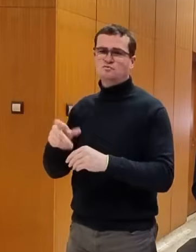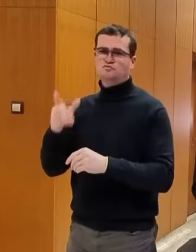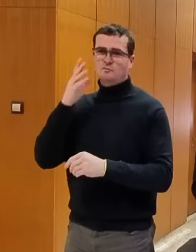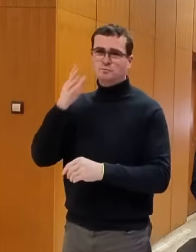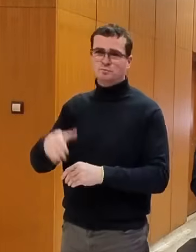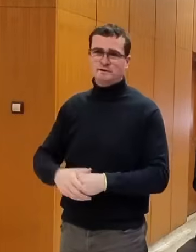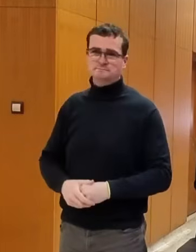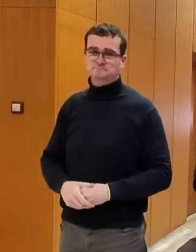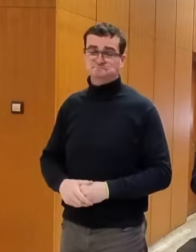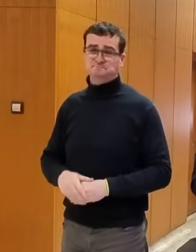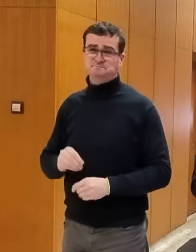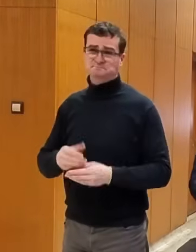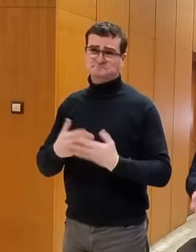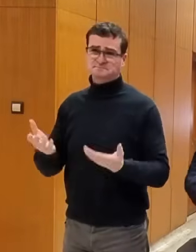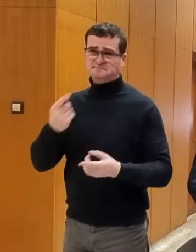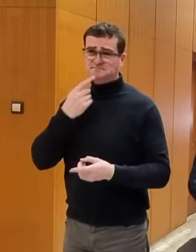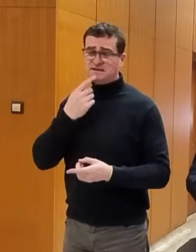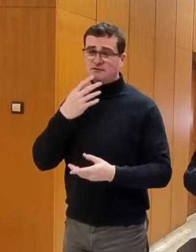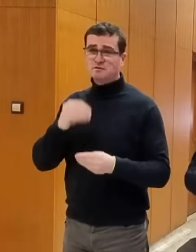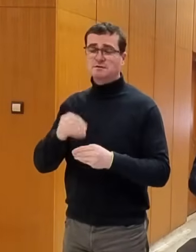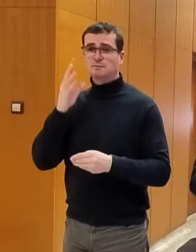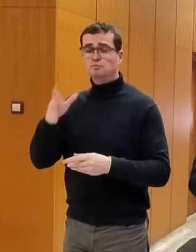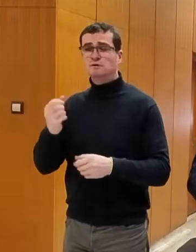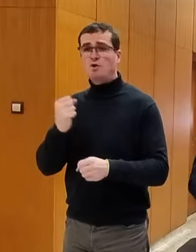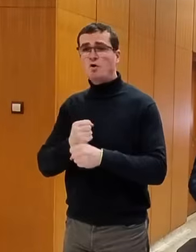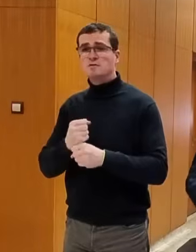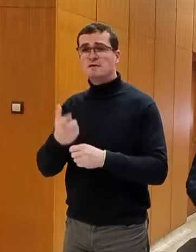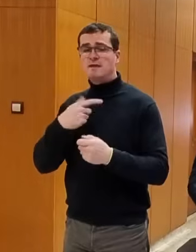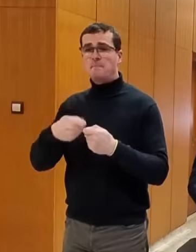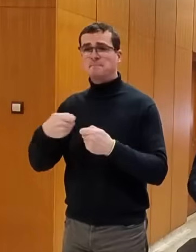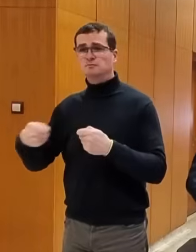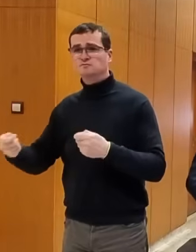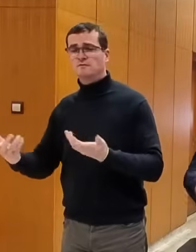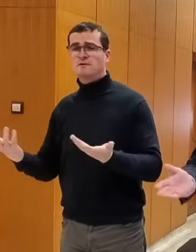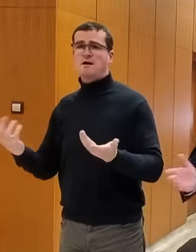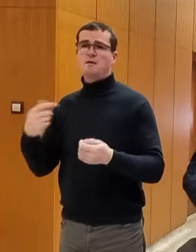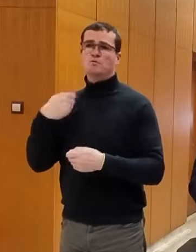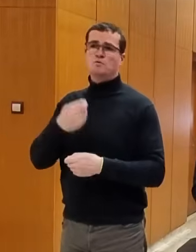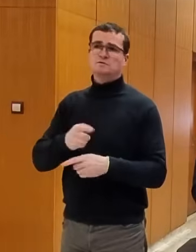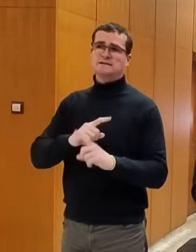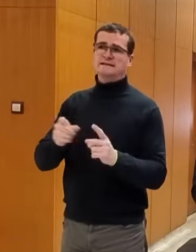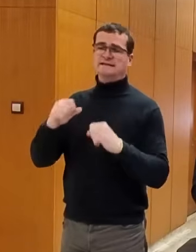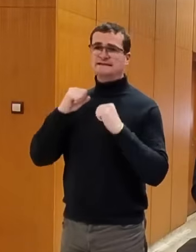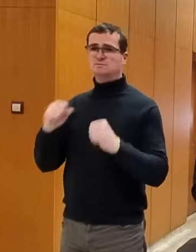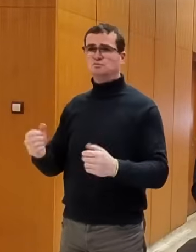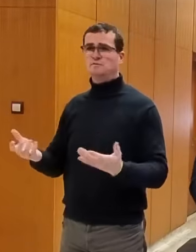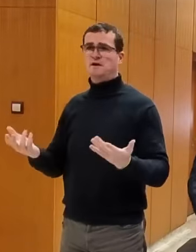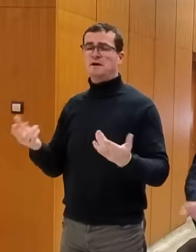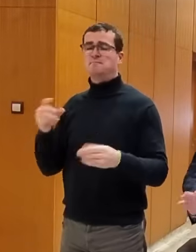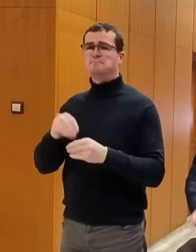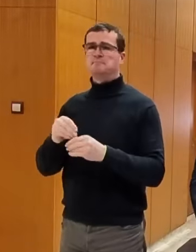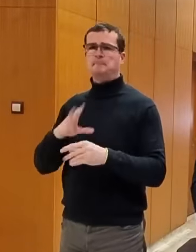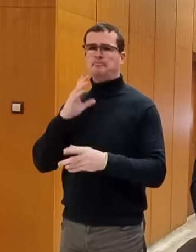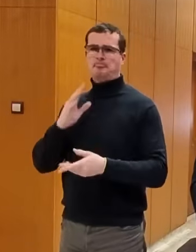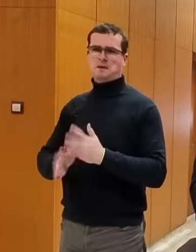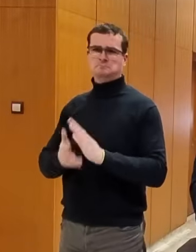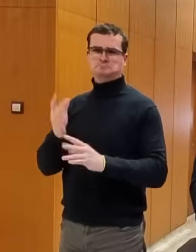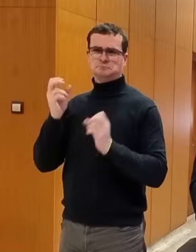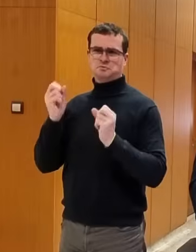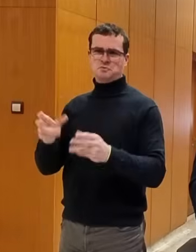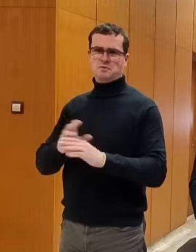mať. Vtedy nikto nehovoril, že sa budú tie konania možno predlžovať, alebo že ich dostanú možno iní sudcovia. Vtedy to bolo všetko v